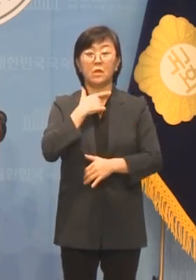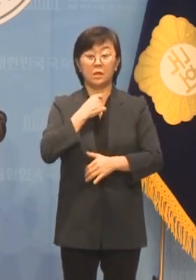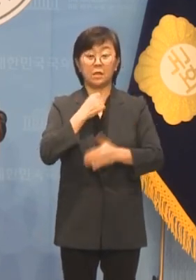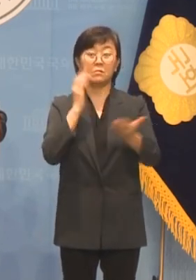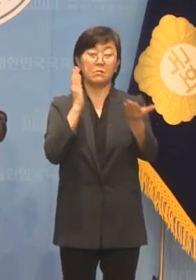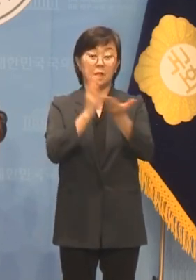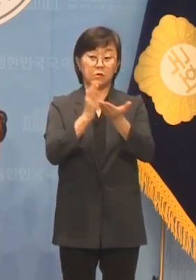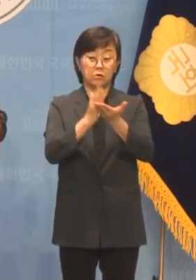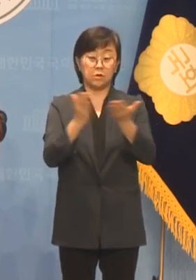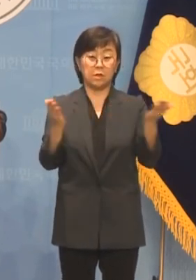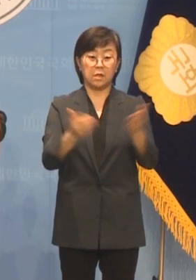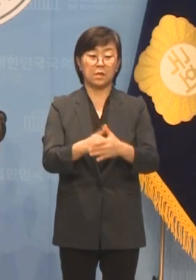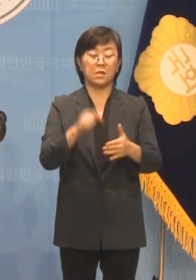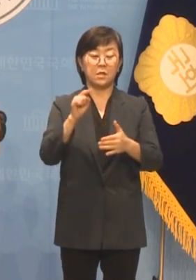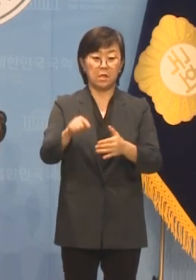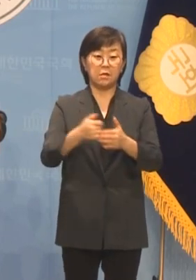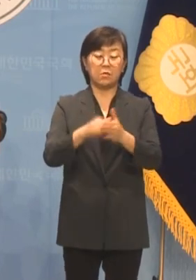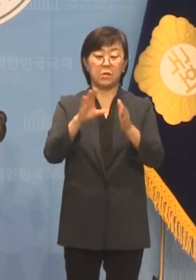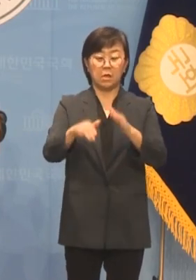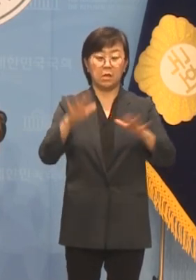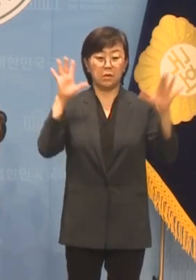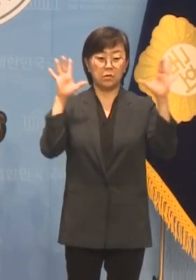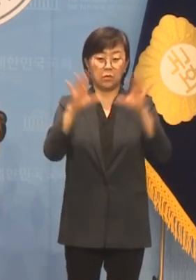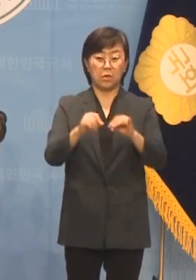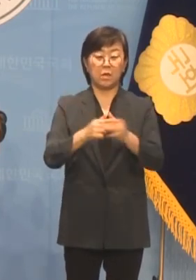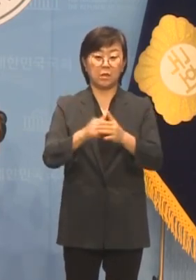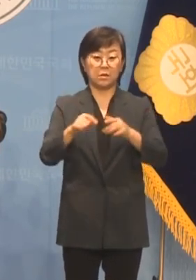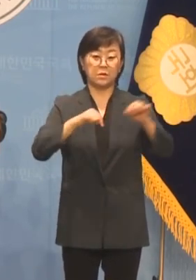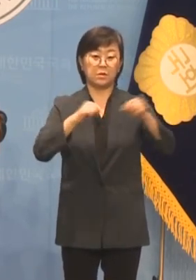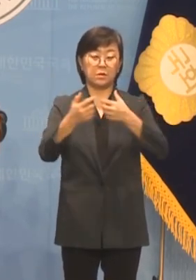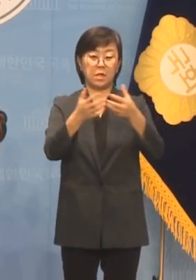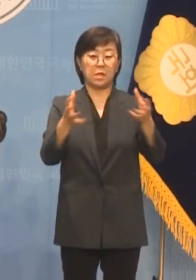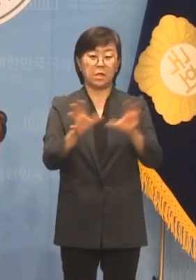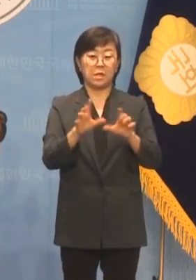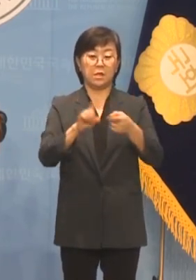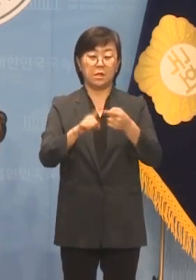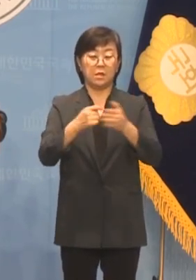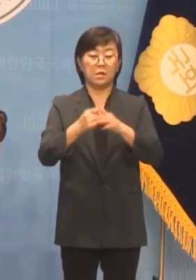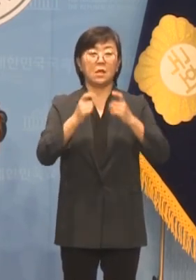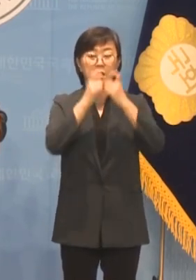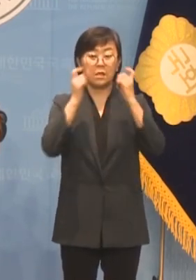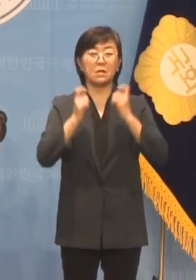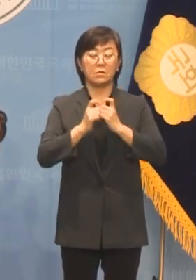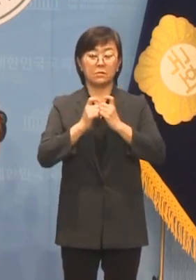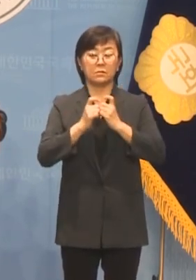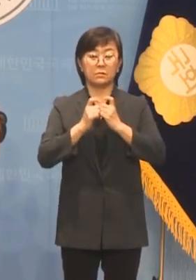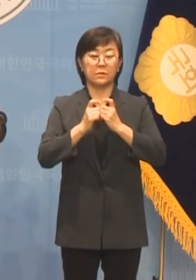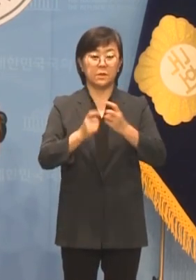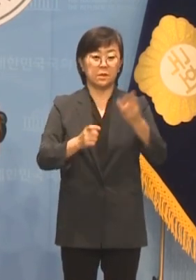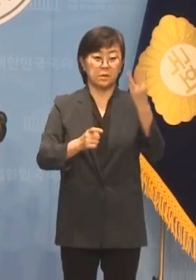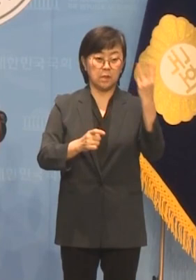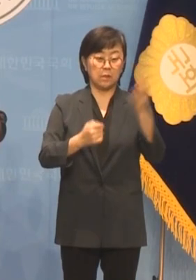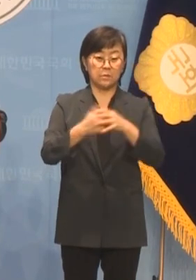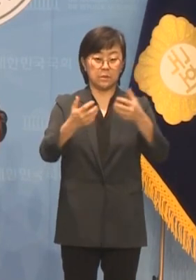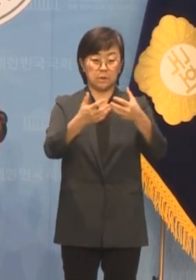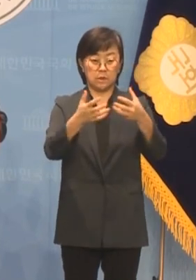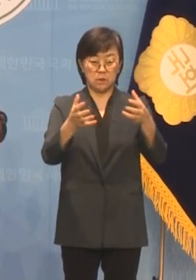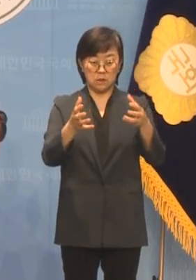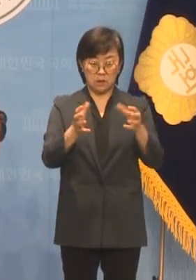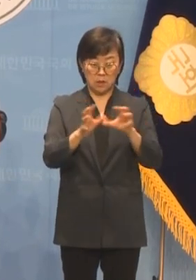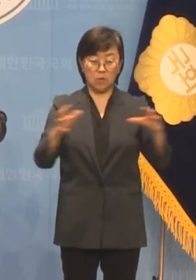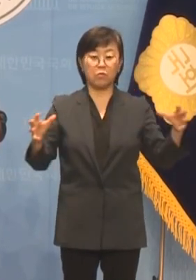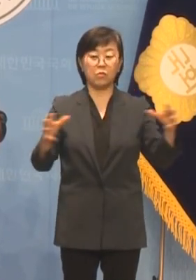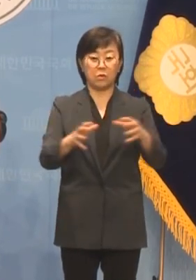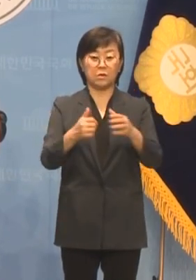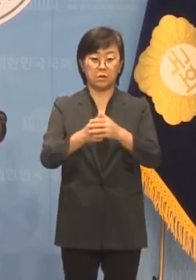부응하는 일입니다. 이 강령에 동의하는 재정당과 집단, 개인은 제3지대 빅텐트로